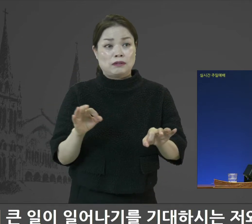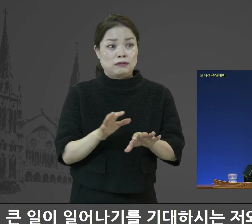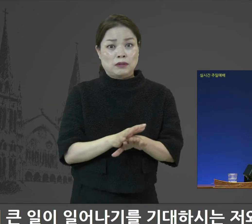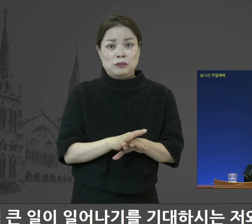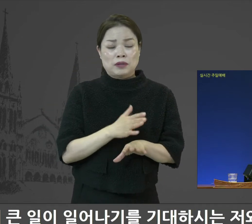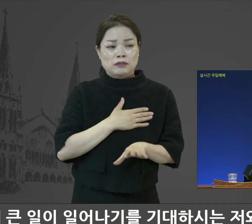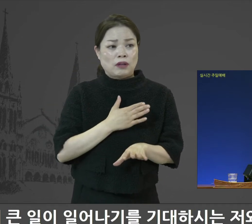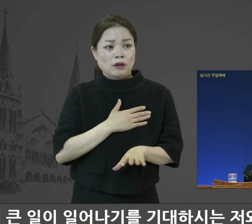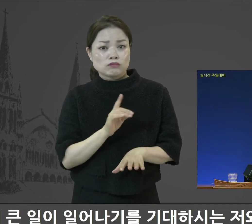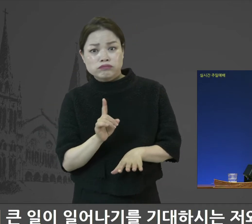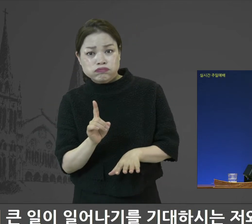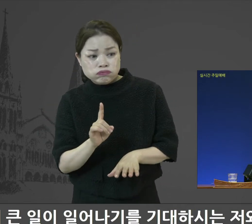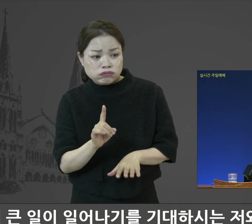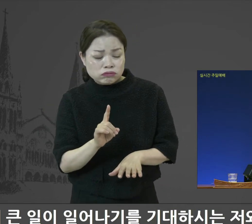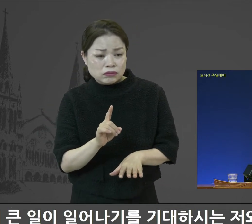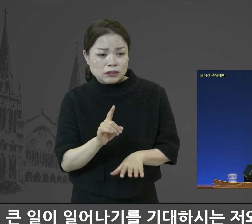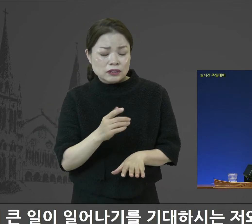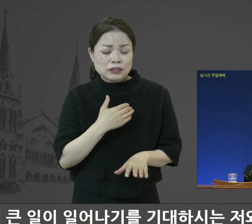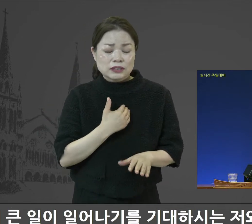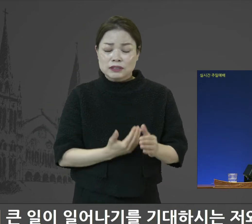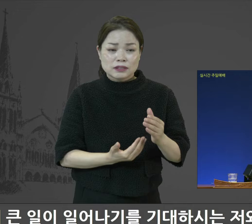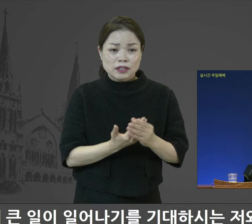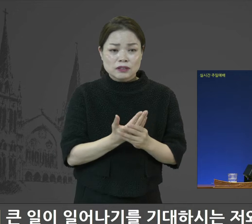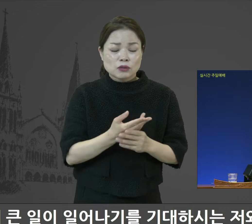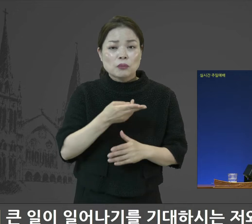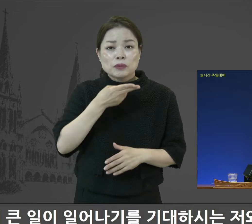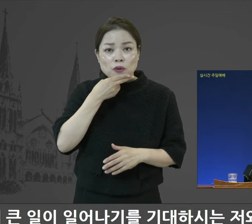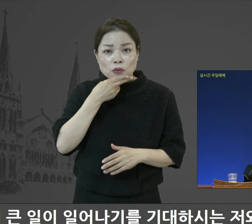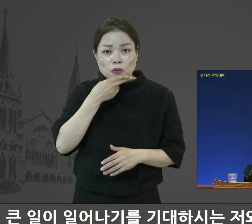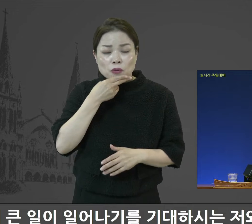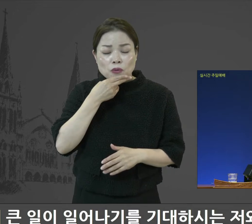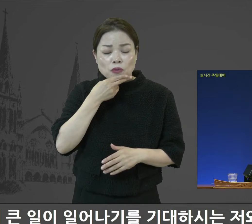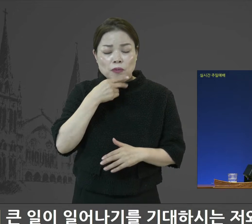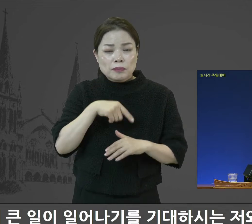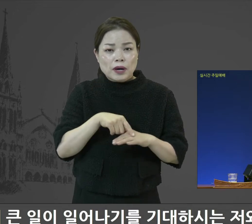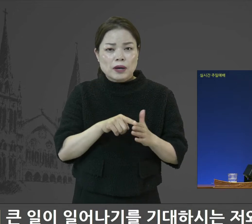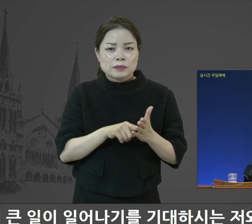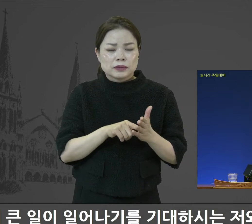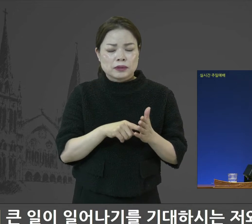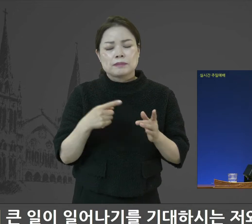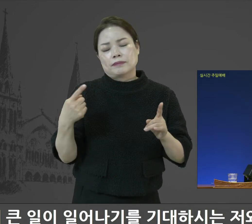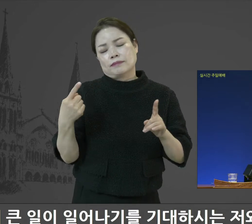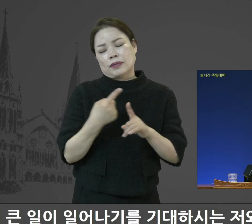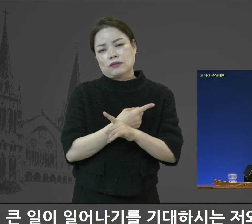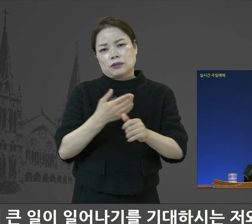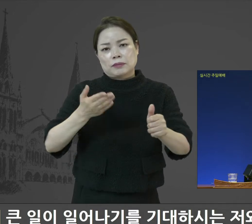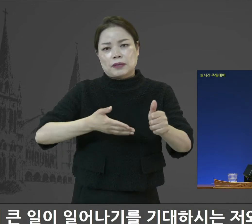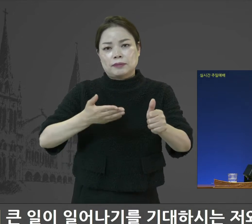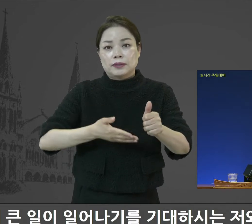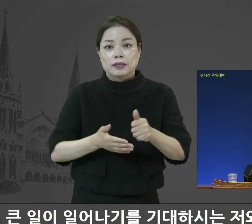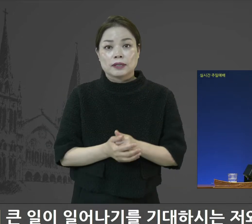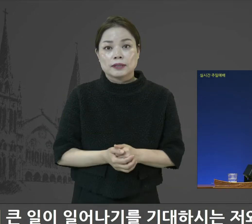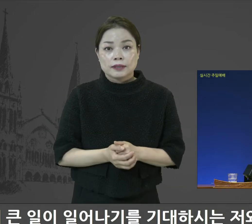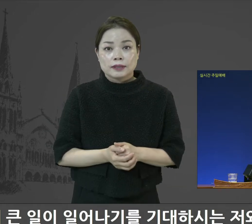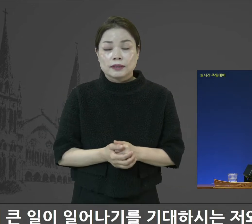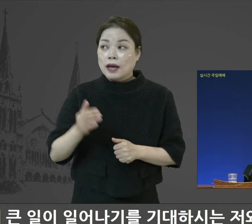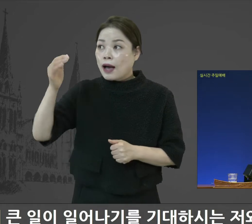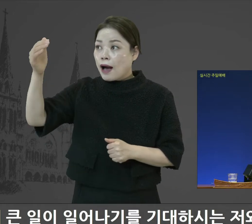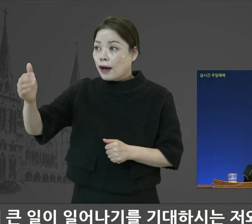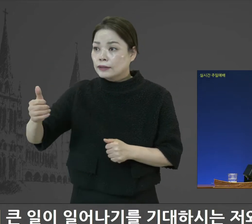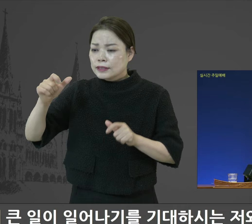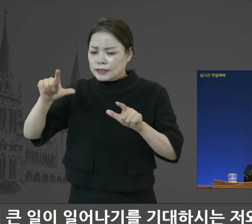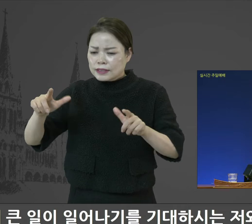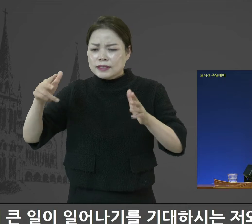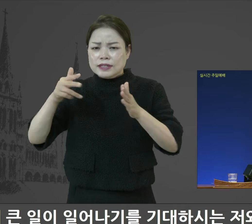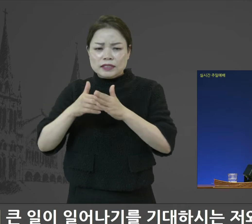나에게 나에게 그런 일은 일어날 수 없다라는 마음을 갖고 있다면 바꾸시기 바랍니다. 하나님은